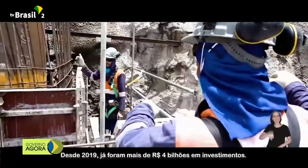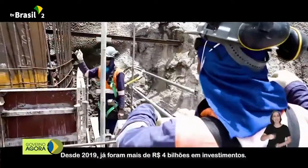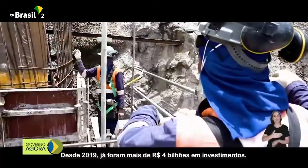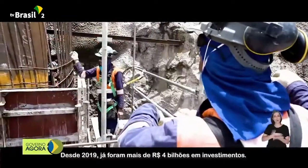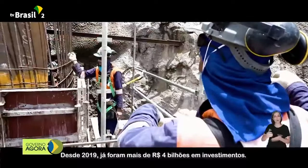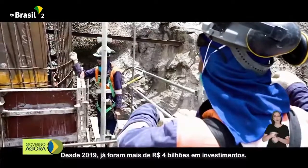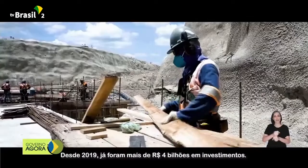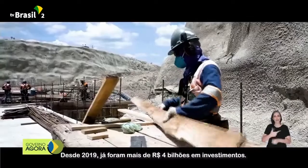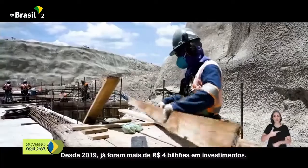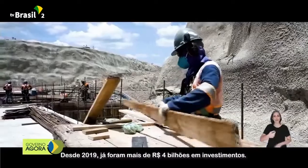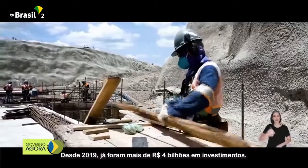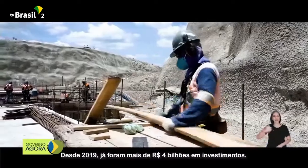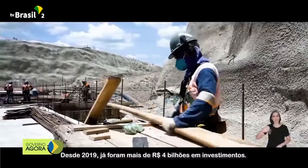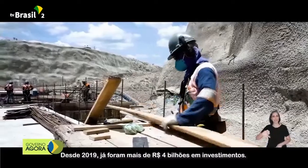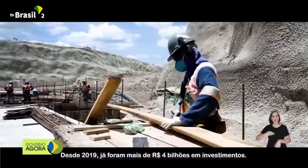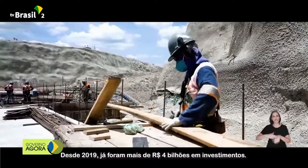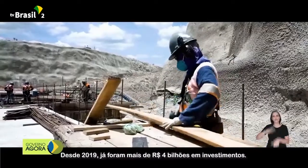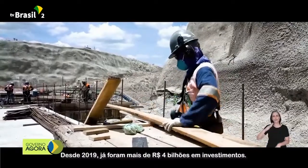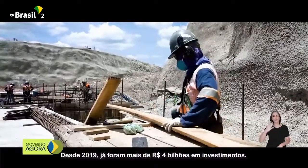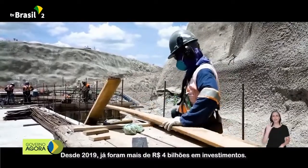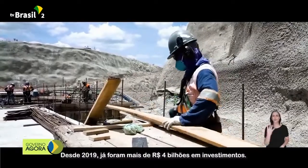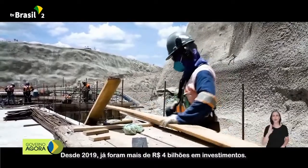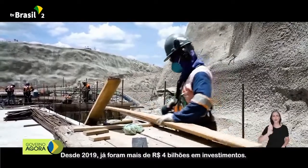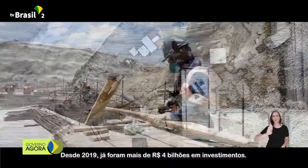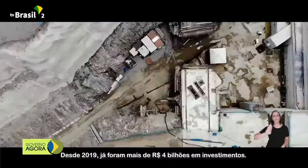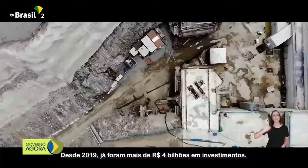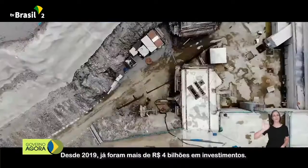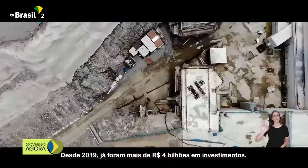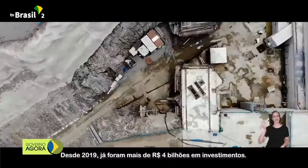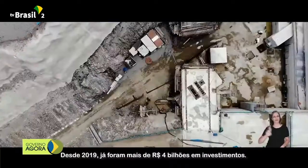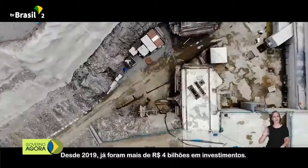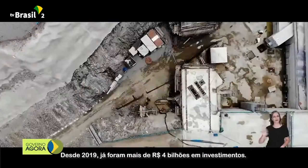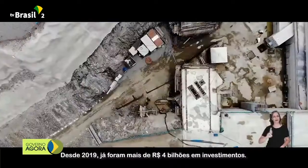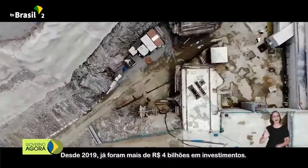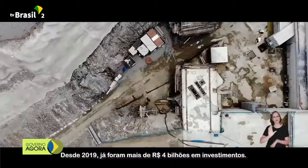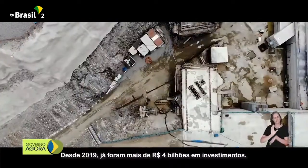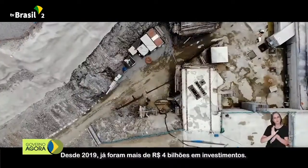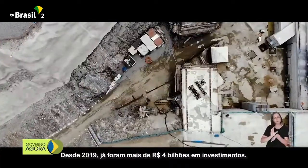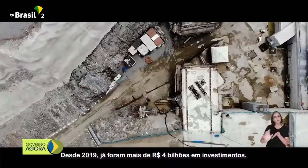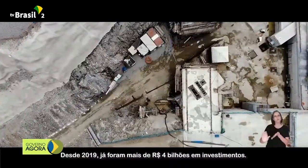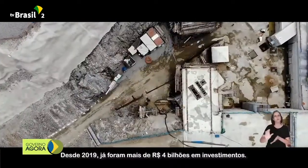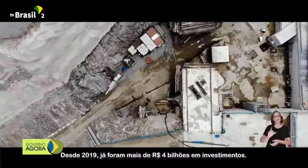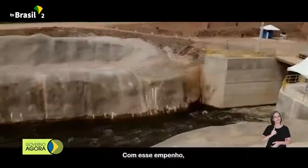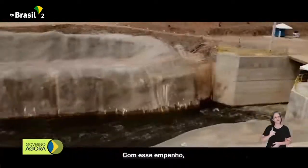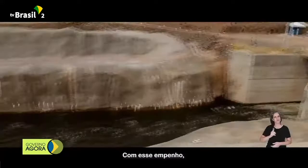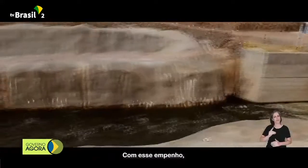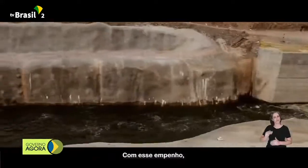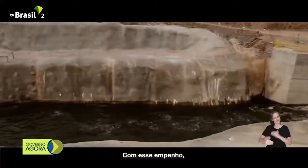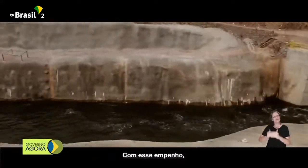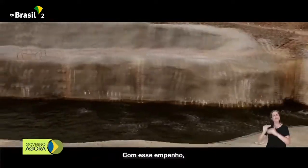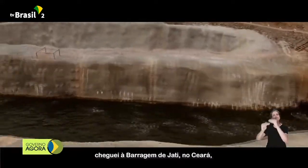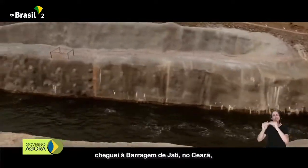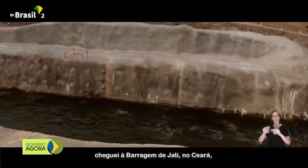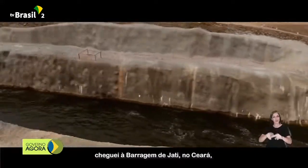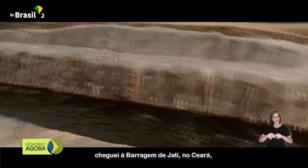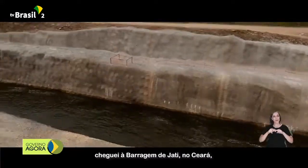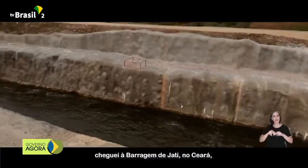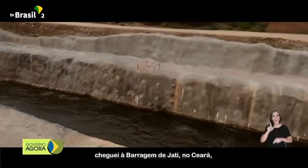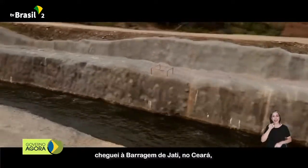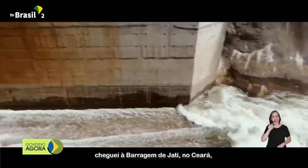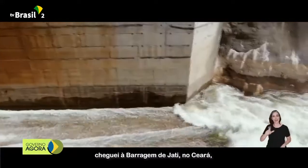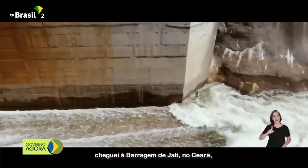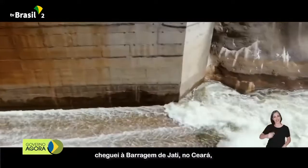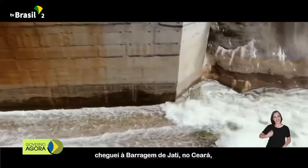Desde 2019, já foram mais de 4 bilhões de reais em investimentos. investimentos. Com esse empenho, cheguei